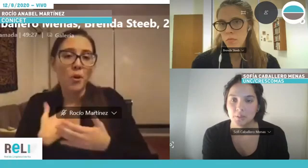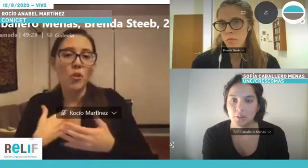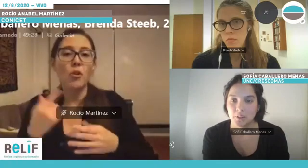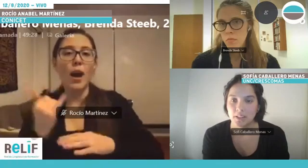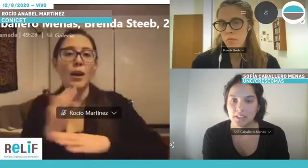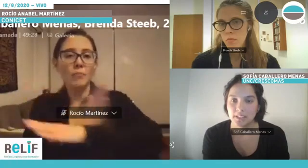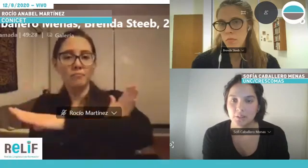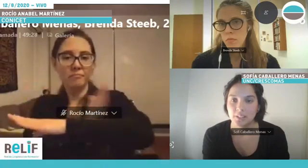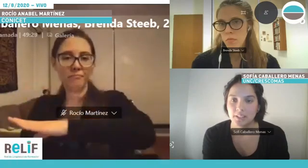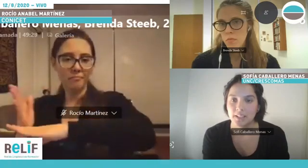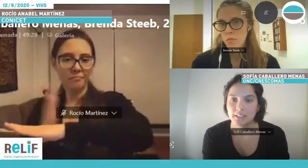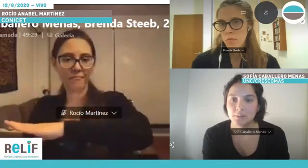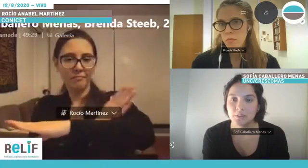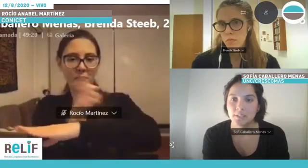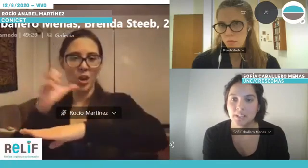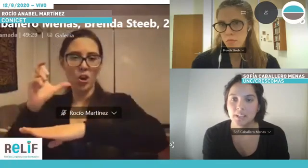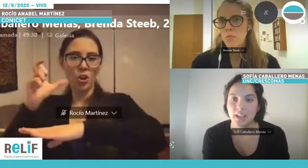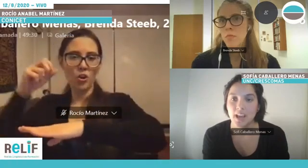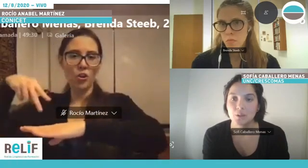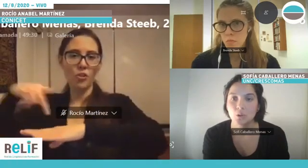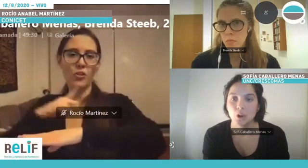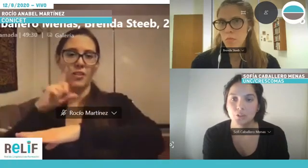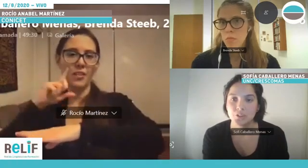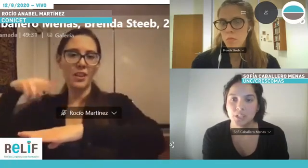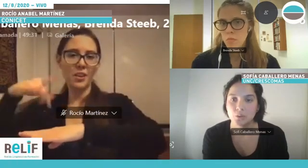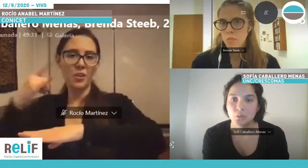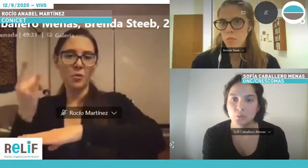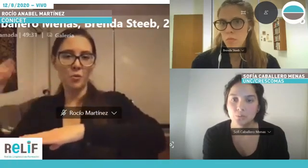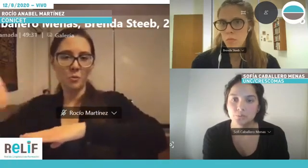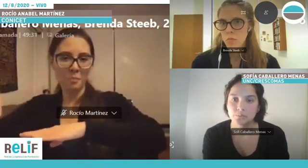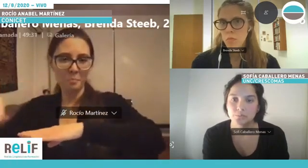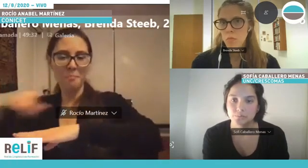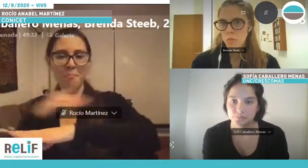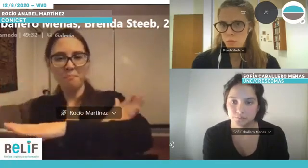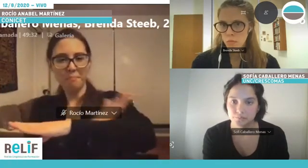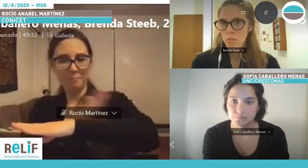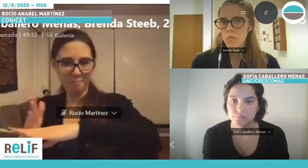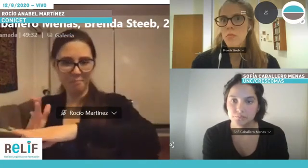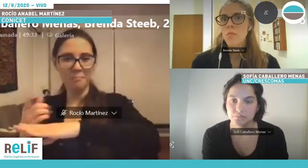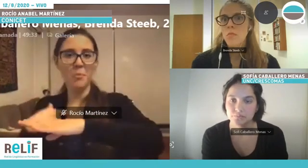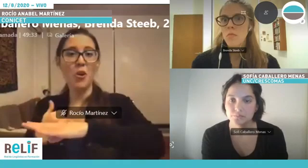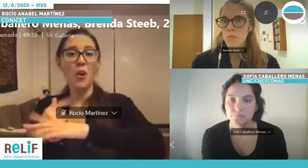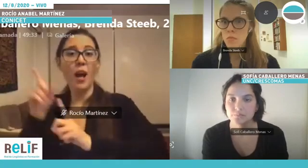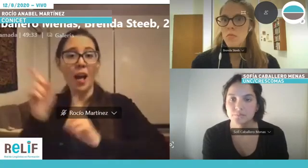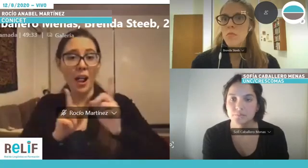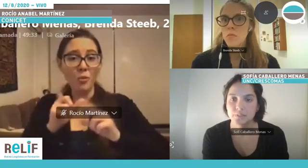con respecto a la categoría adjetivo es que hay un continuum